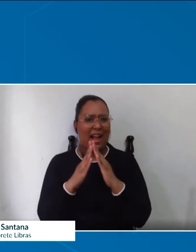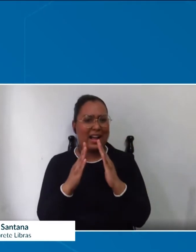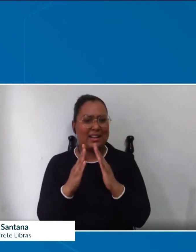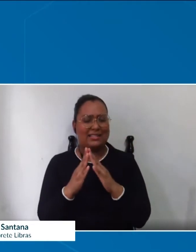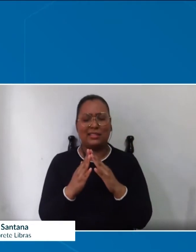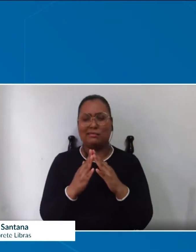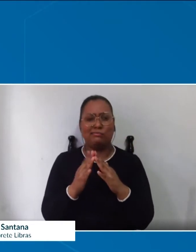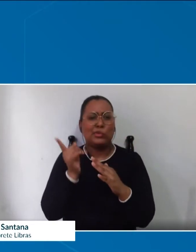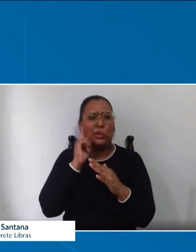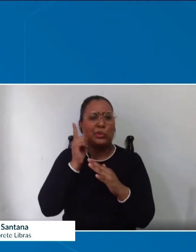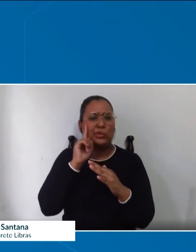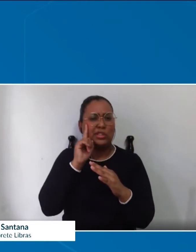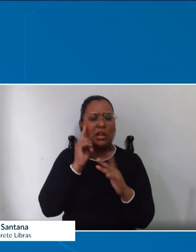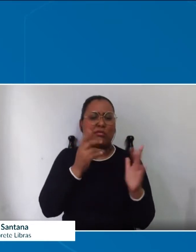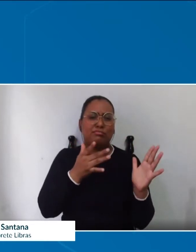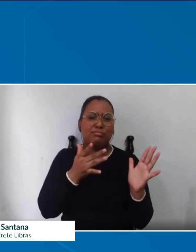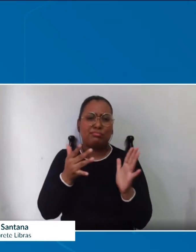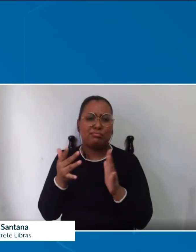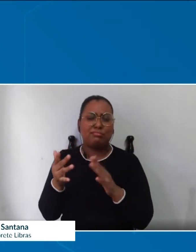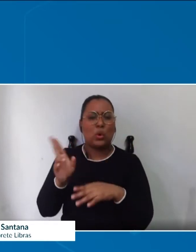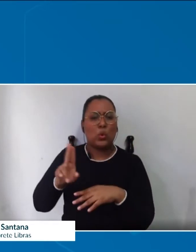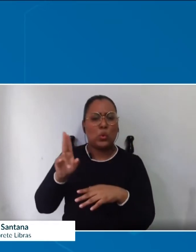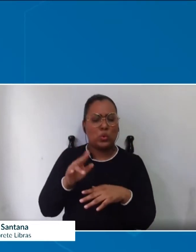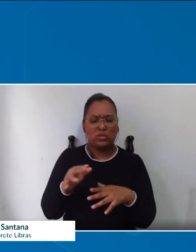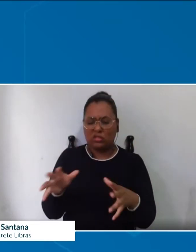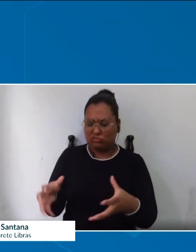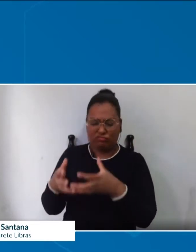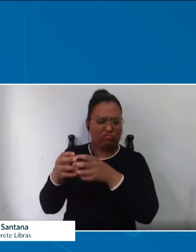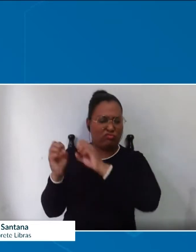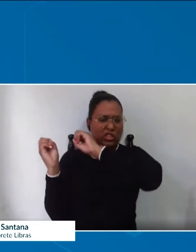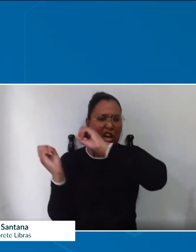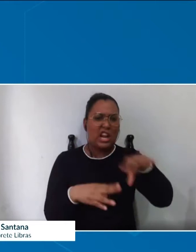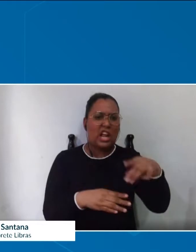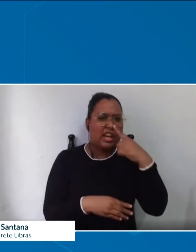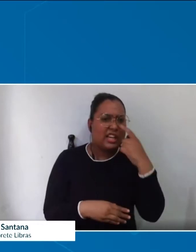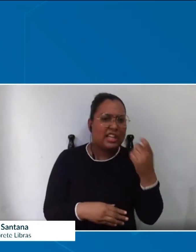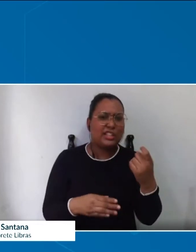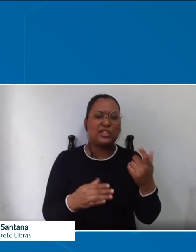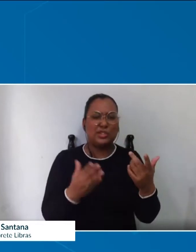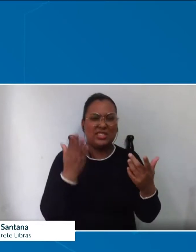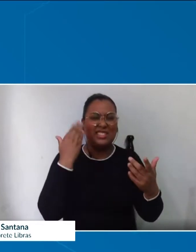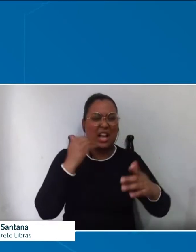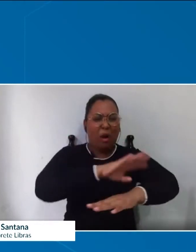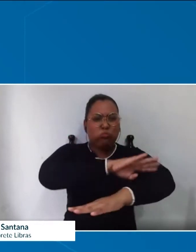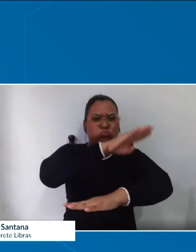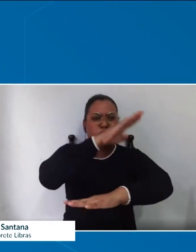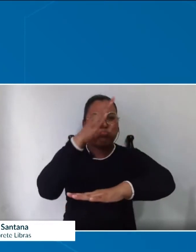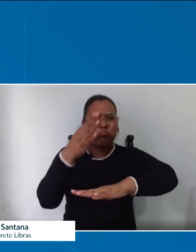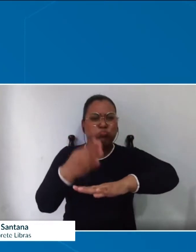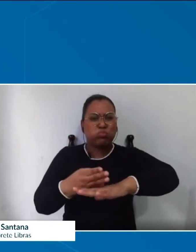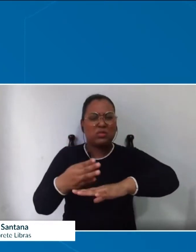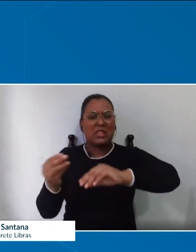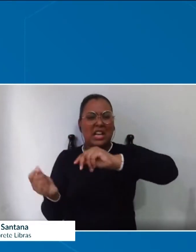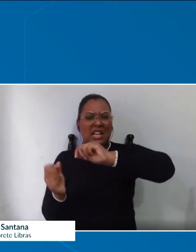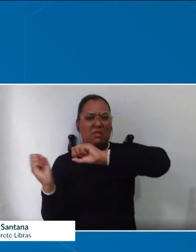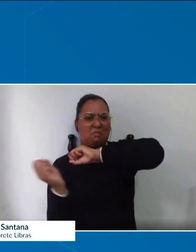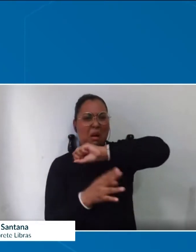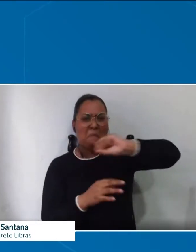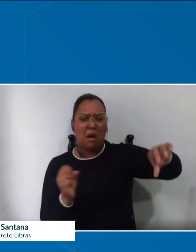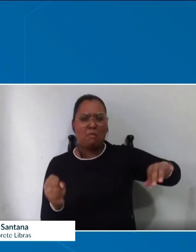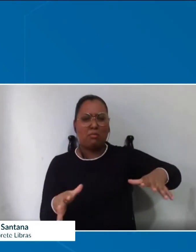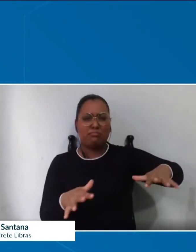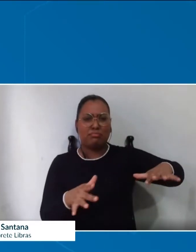a dia. Tudo aquilo que vai para descarte, que vai para os lixões, para os aterros sanitários, e tudo aquilo que sobra dos